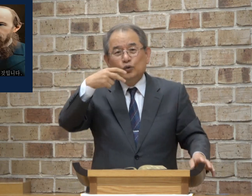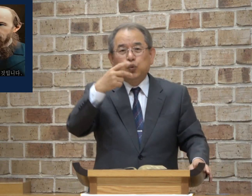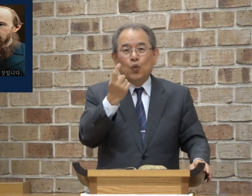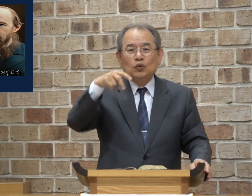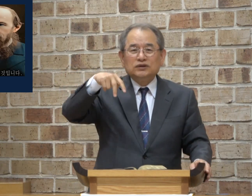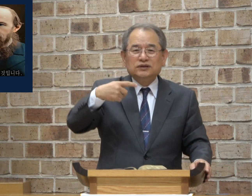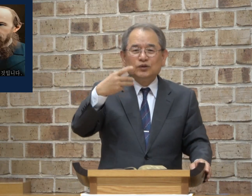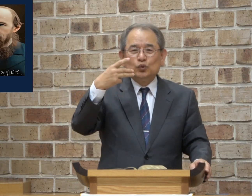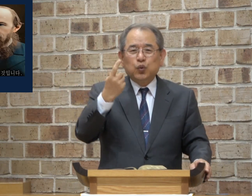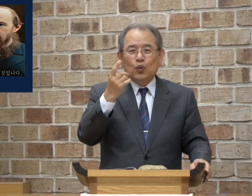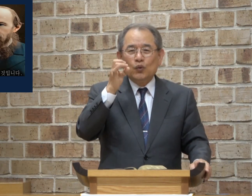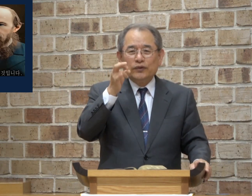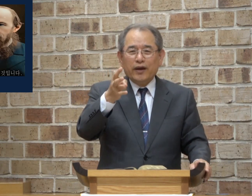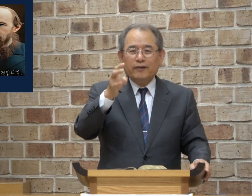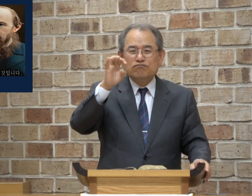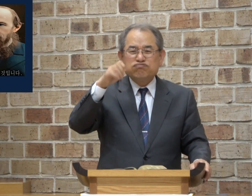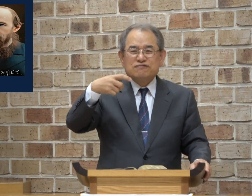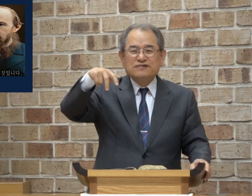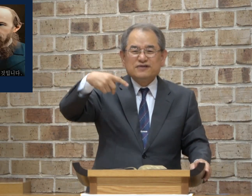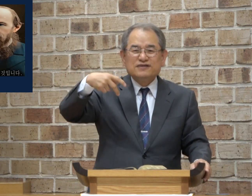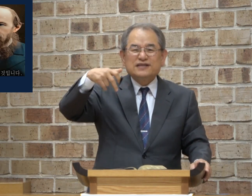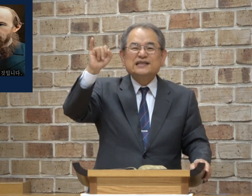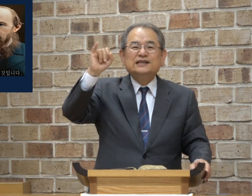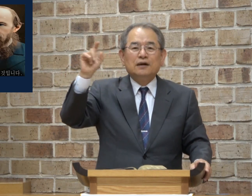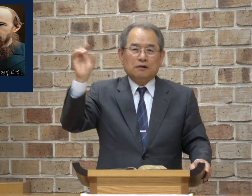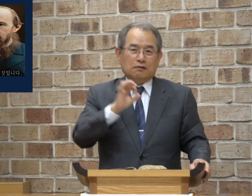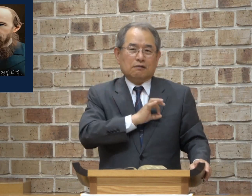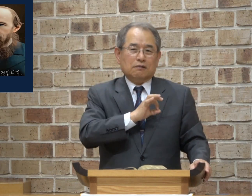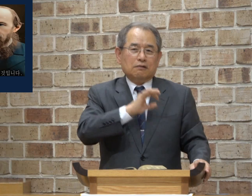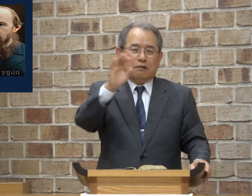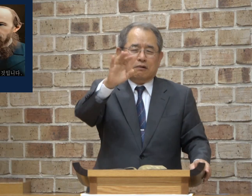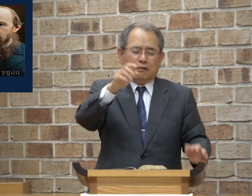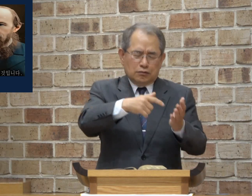그가 유명한 도스토옙스키였다는 것입니다.